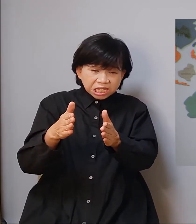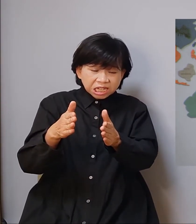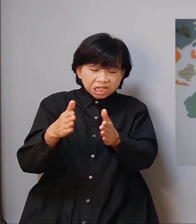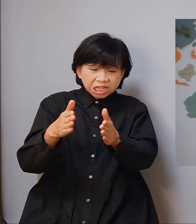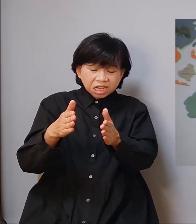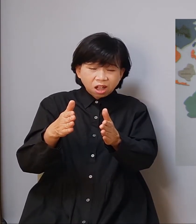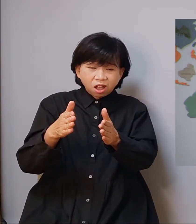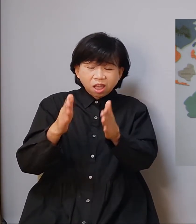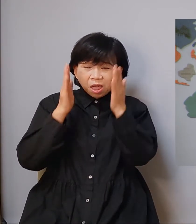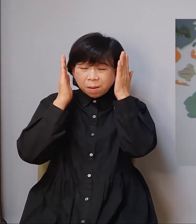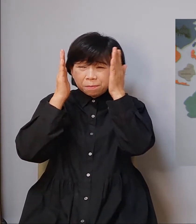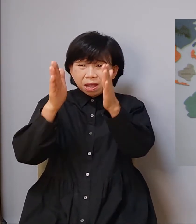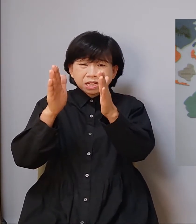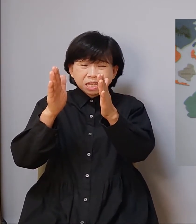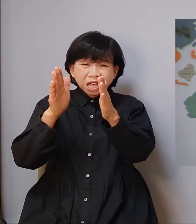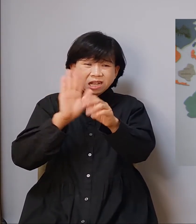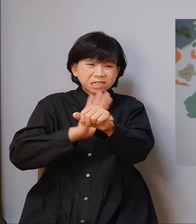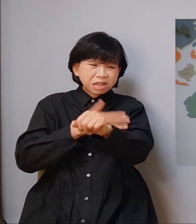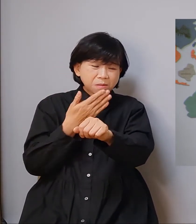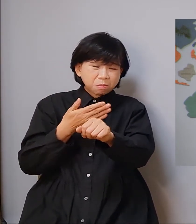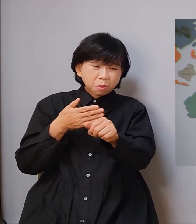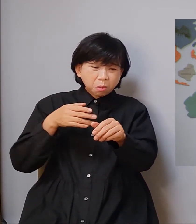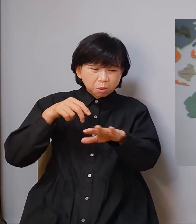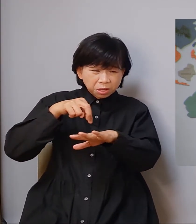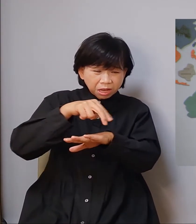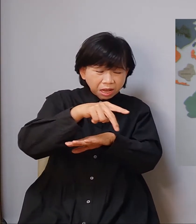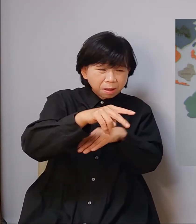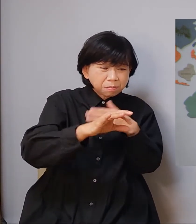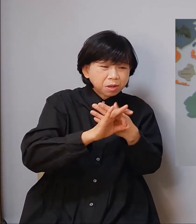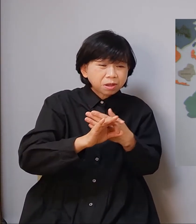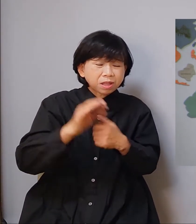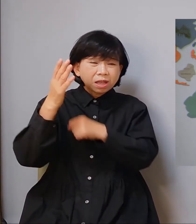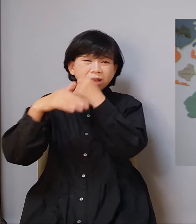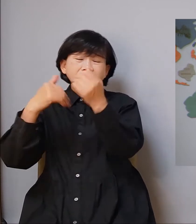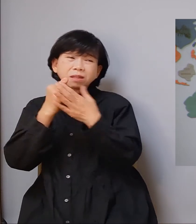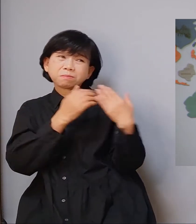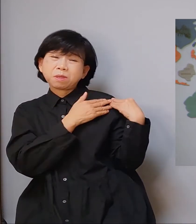방향으로 계속 가도록 놔두시지 않습니다.